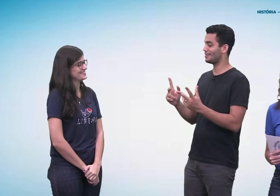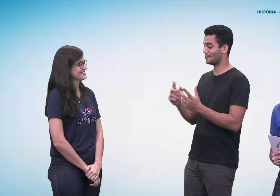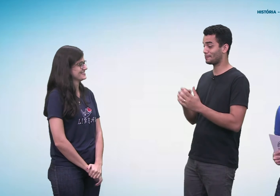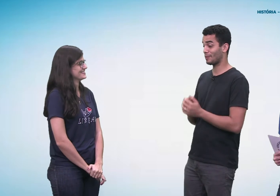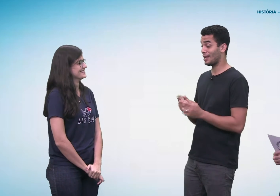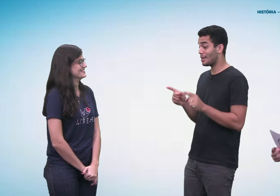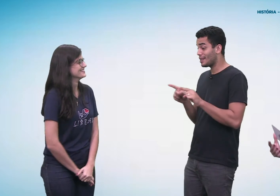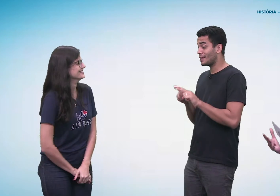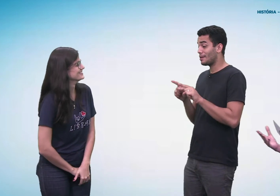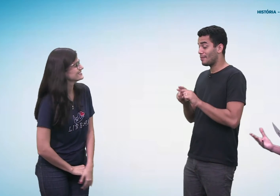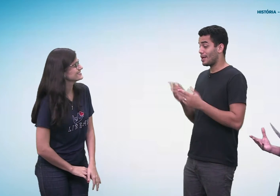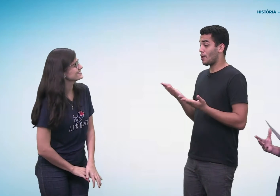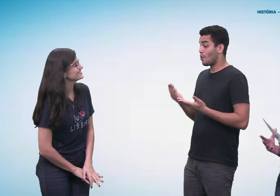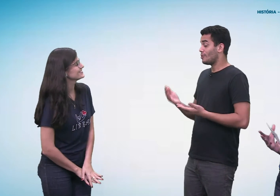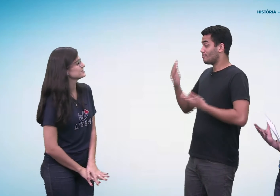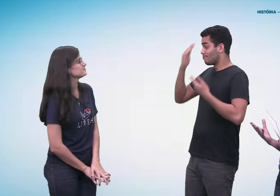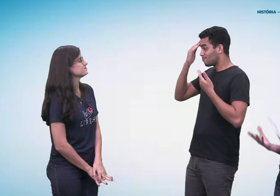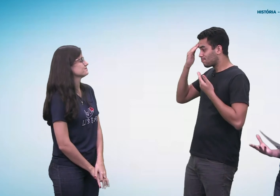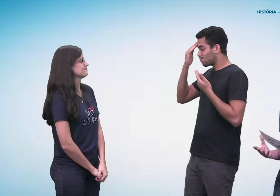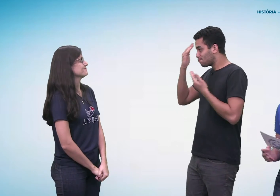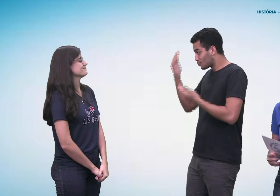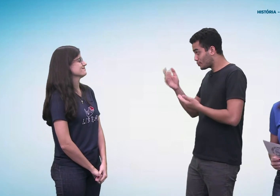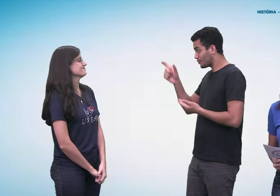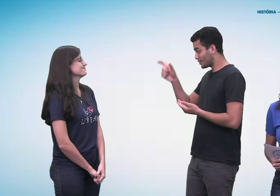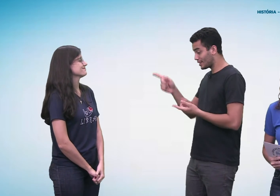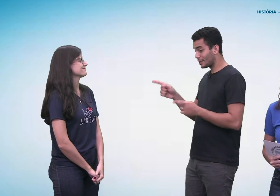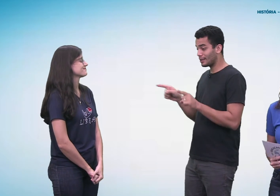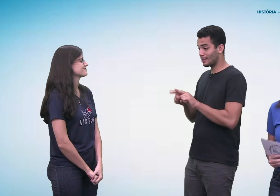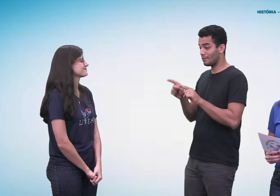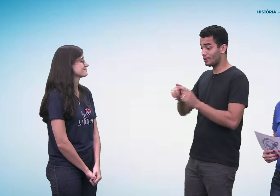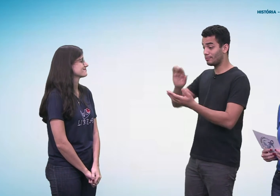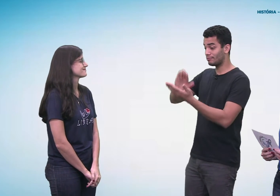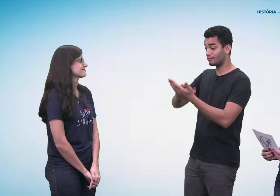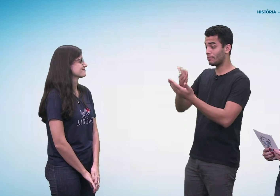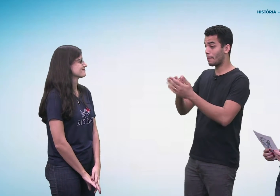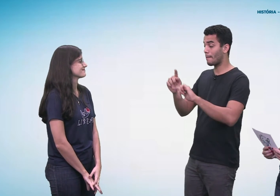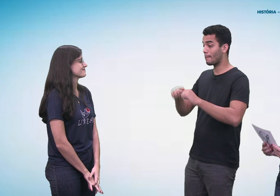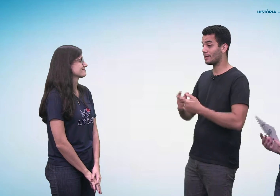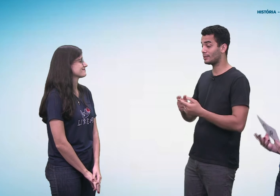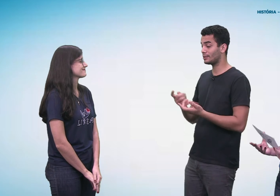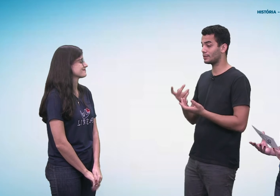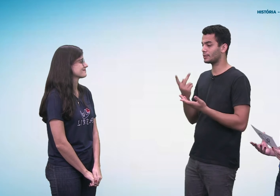queria agradecê-los, mas antes disso, queria você, Fabrini, falando um pouquinho